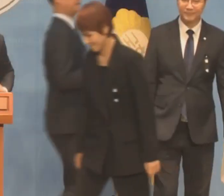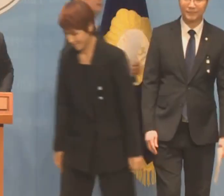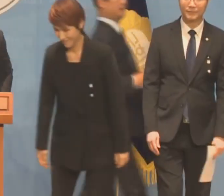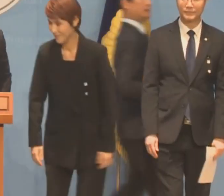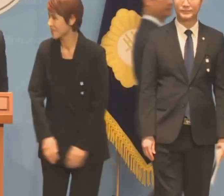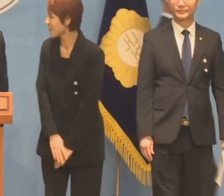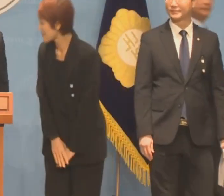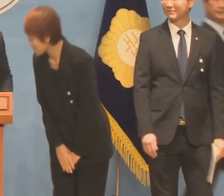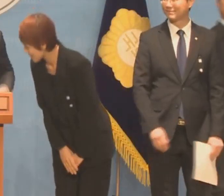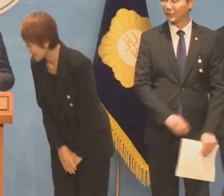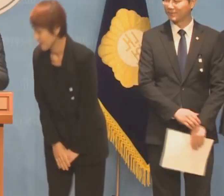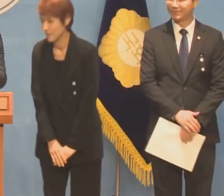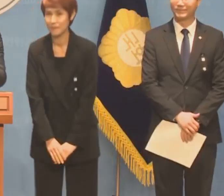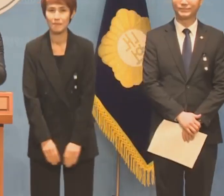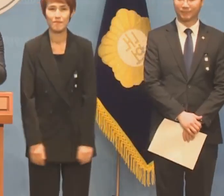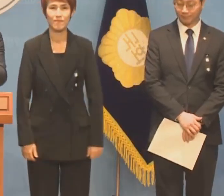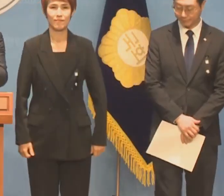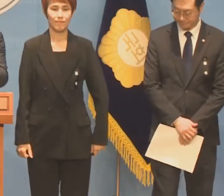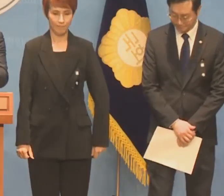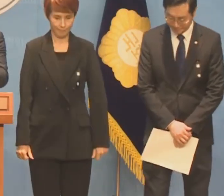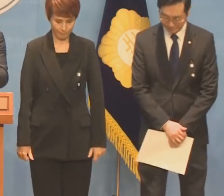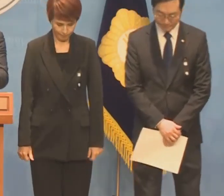새해 복 많이 받으세요.